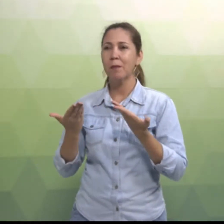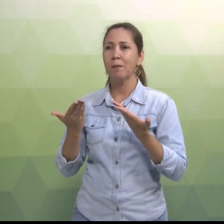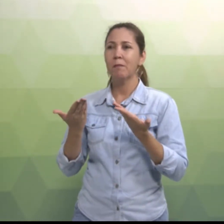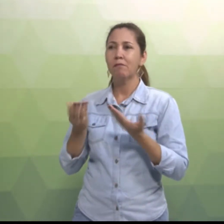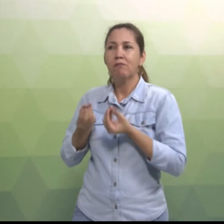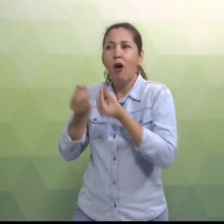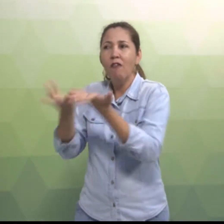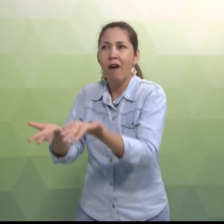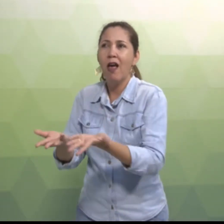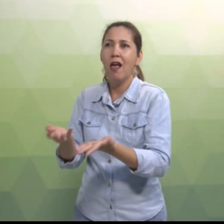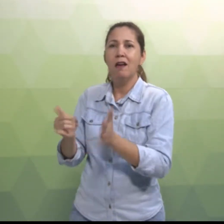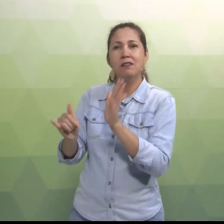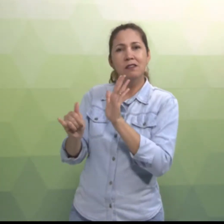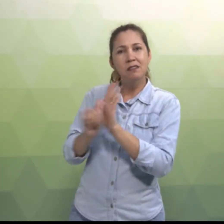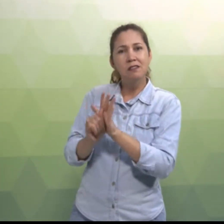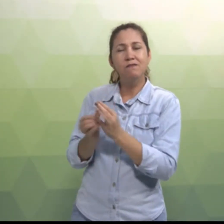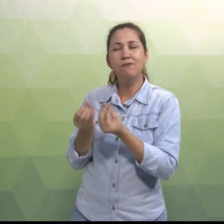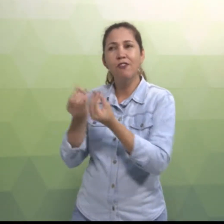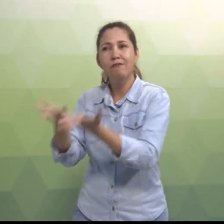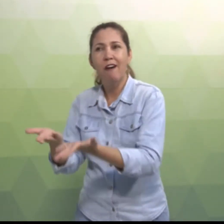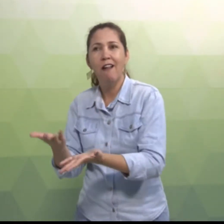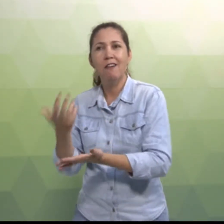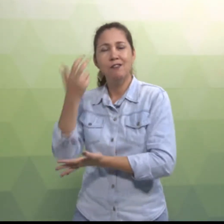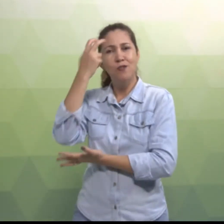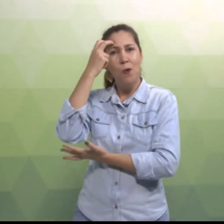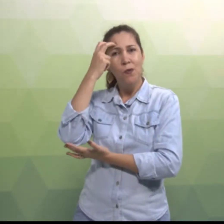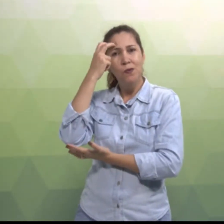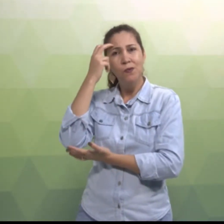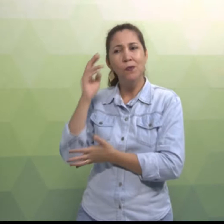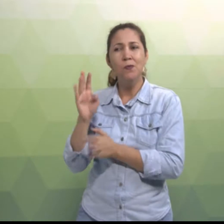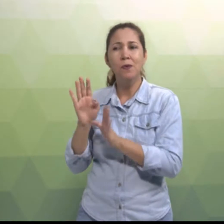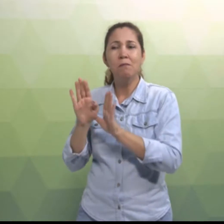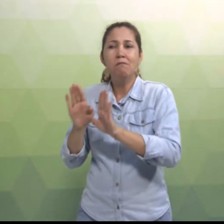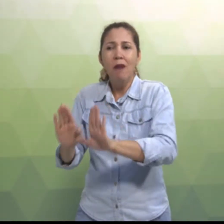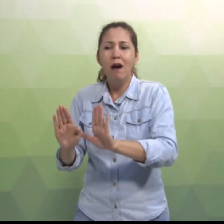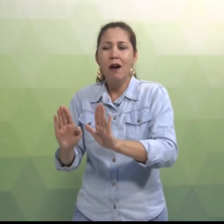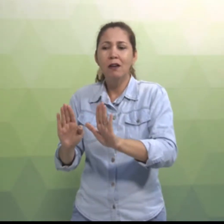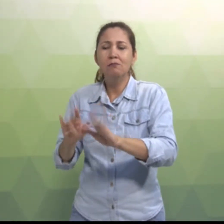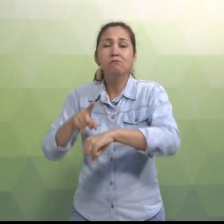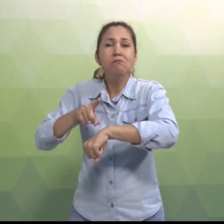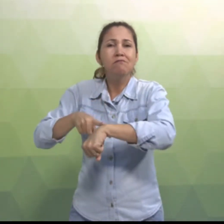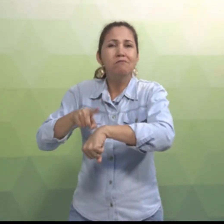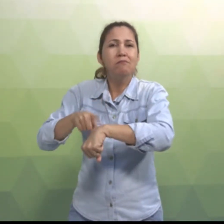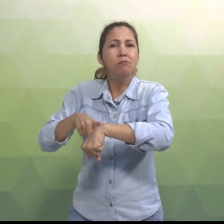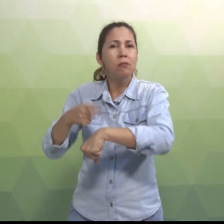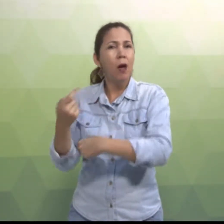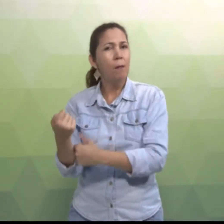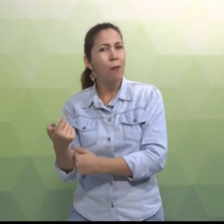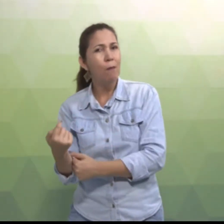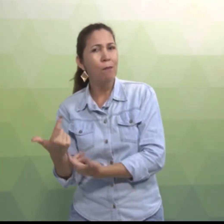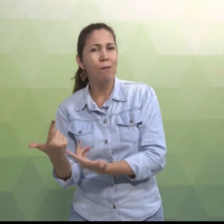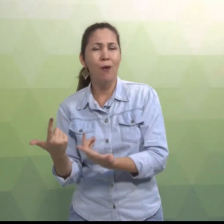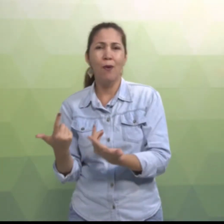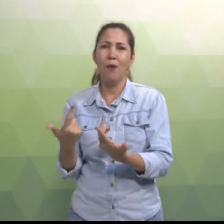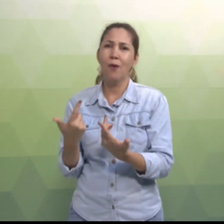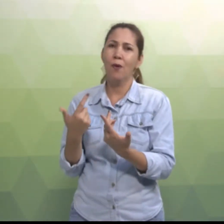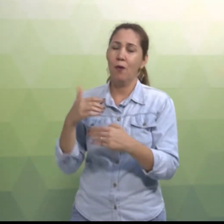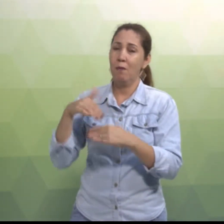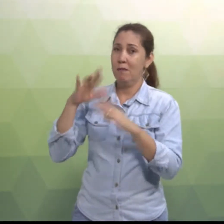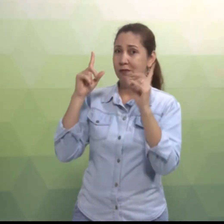surdo, oferece ali uma identidade, uma cultura, mas é muito pouco tempo para isso tudo, para